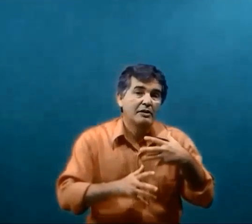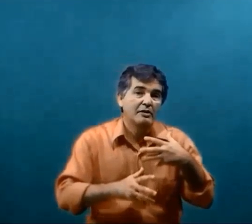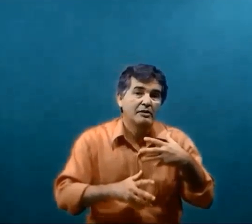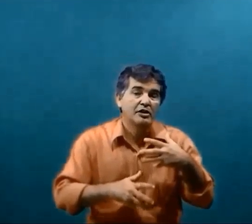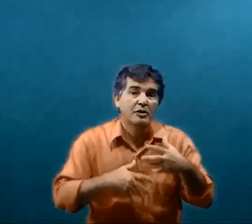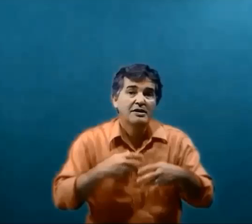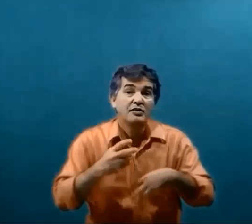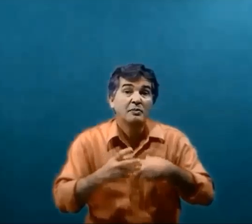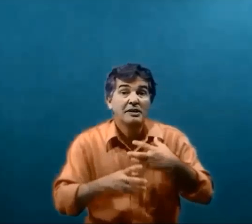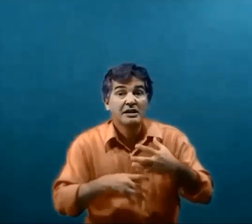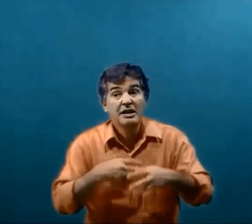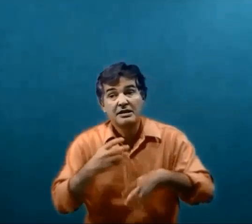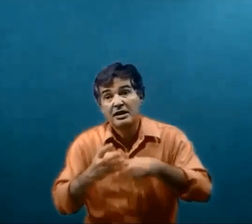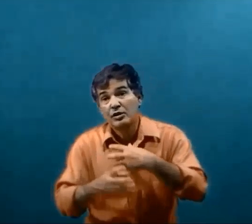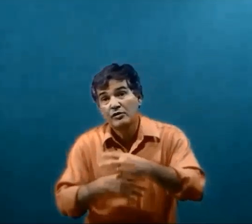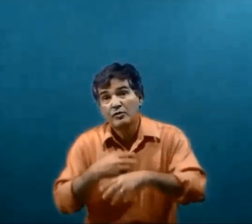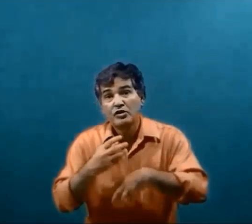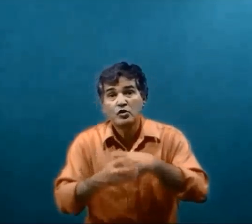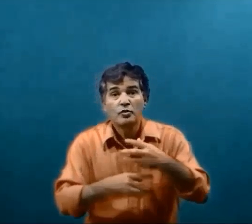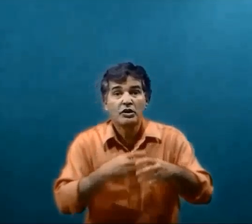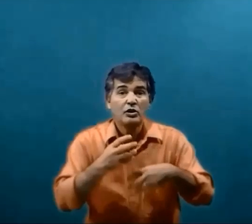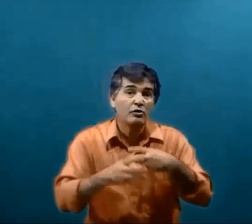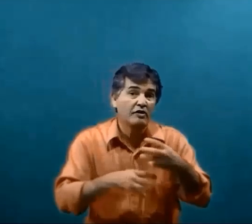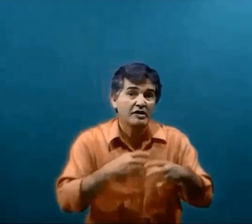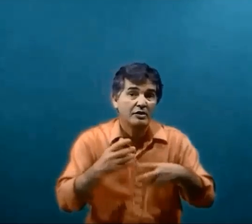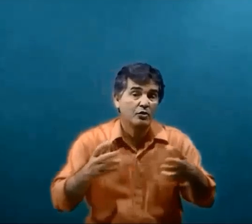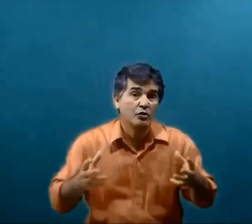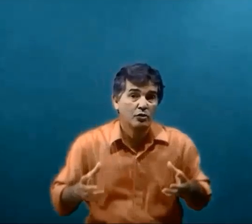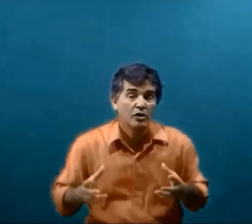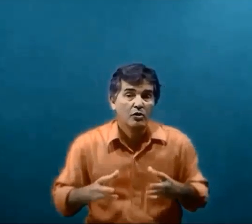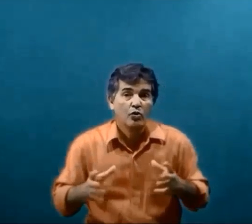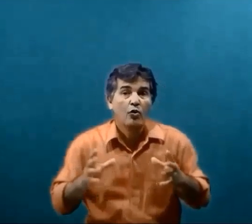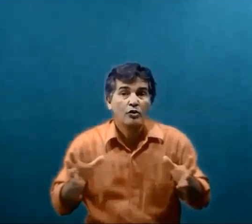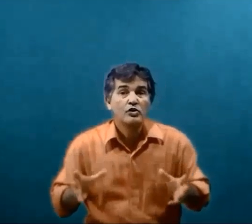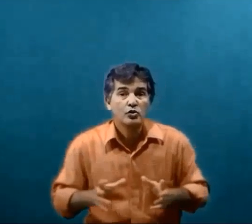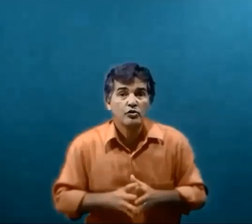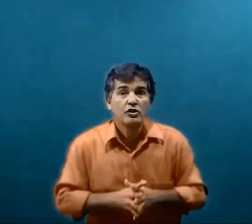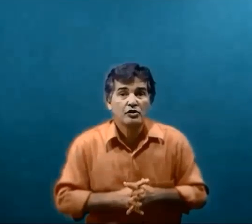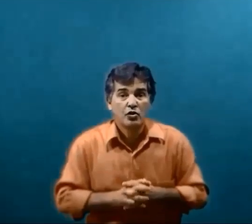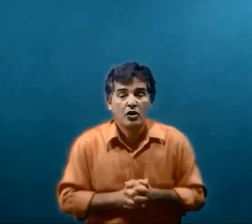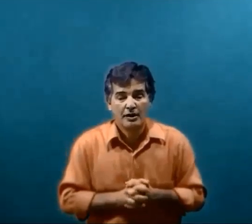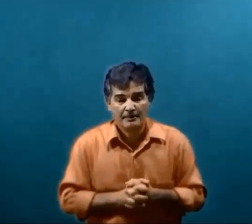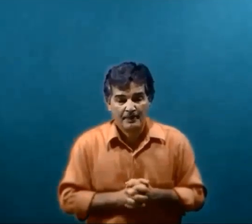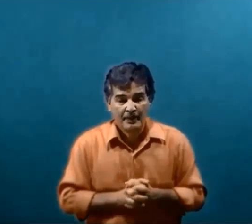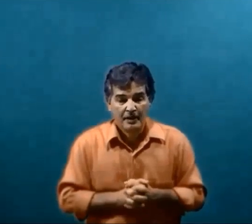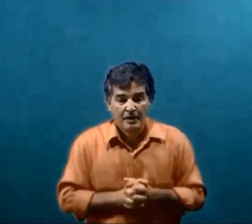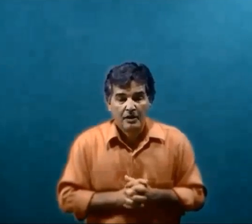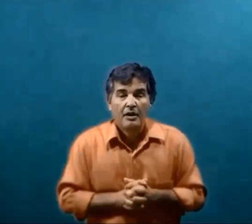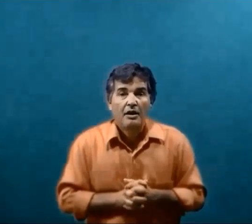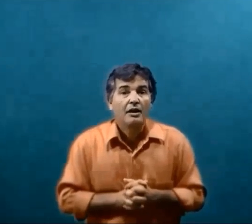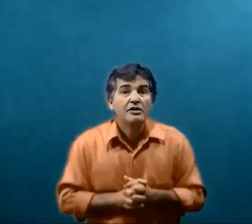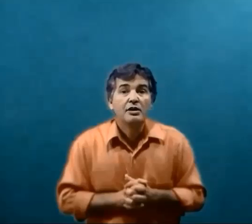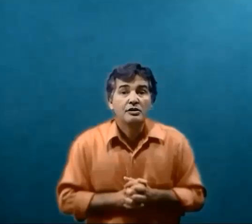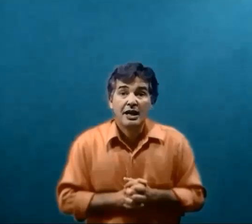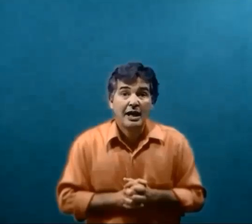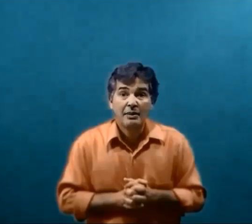mesma situação de pesquisa que nós vamos descobrindo e conversando com alguns surdos da escola, eles não